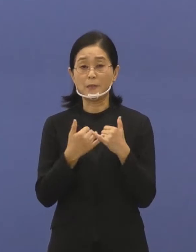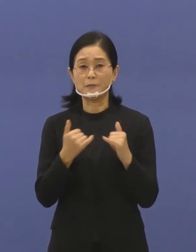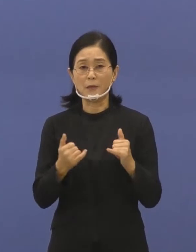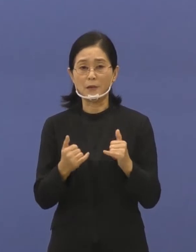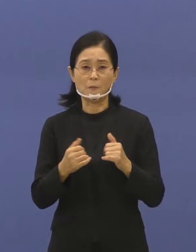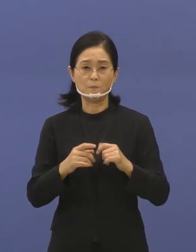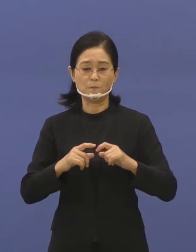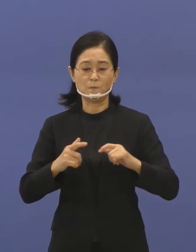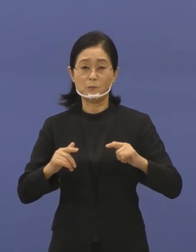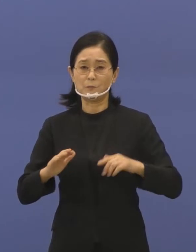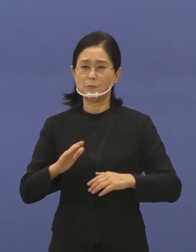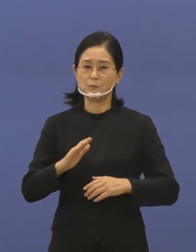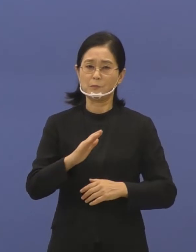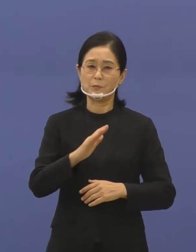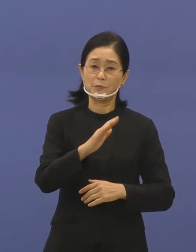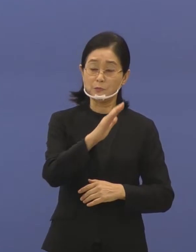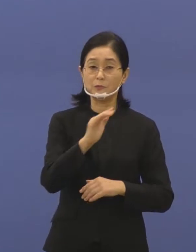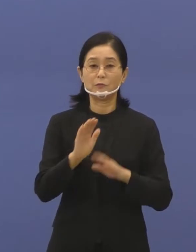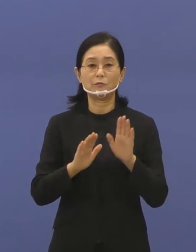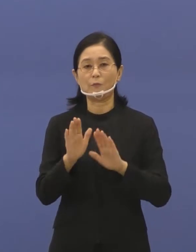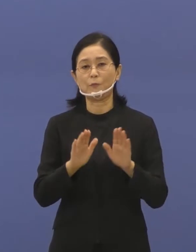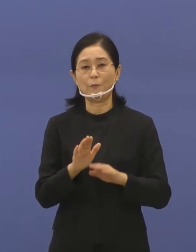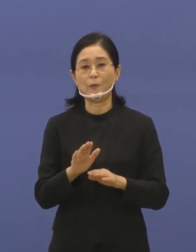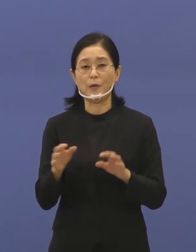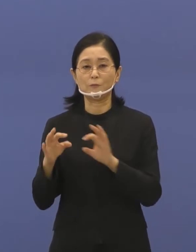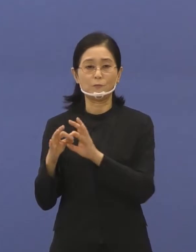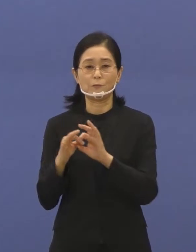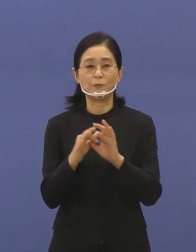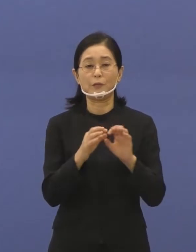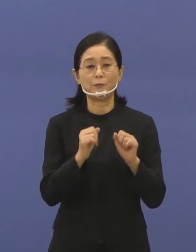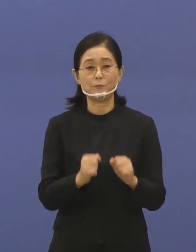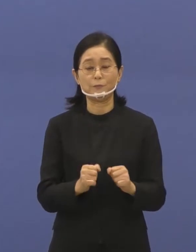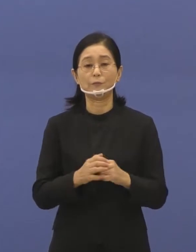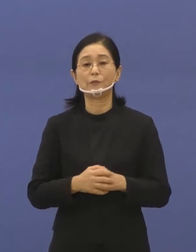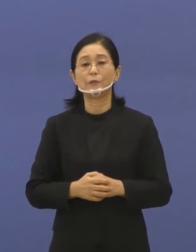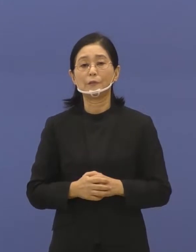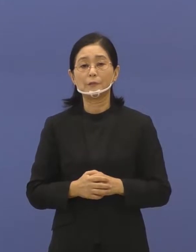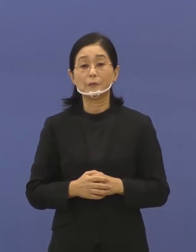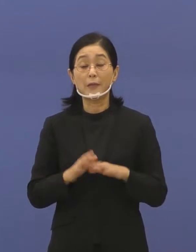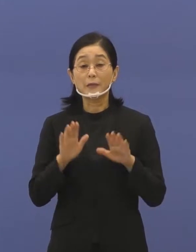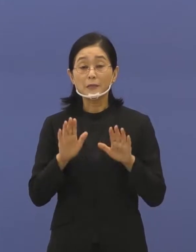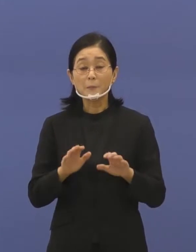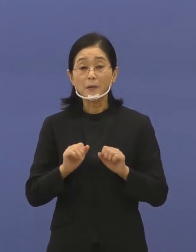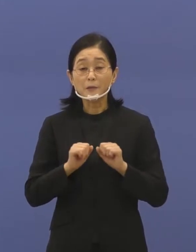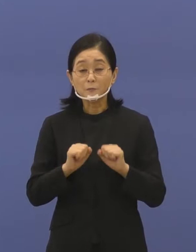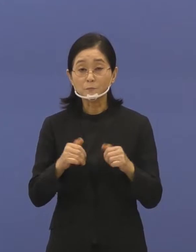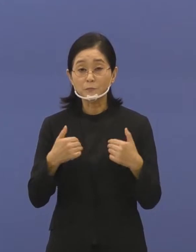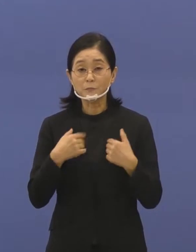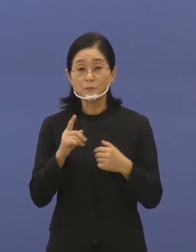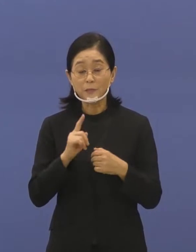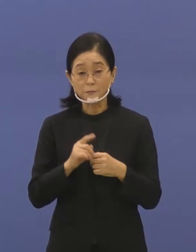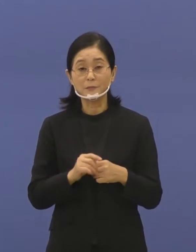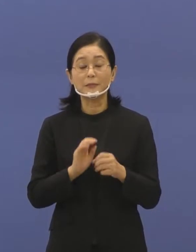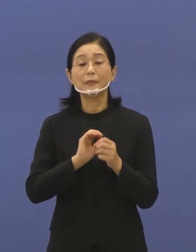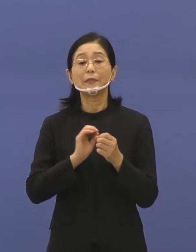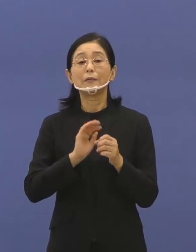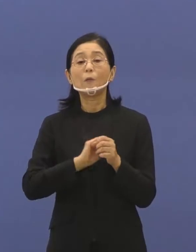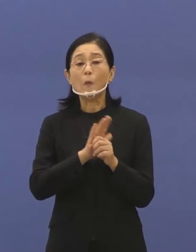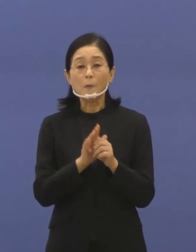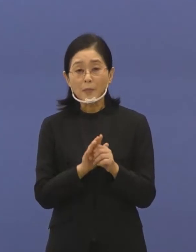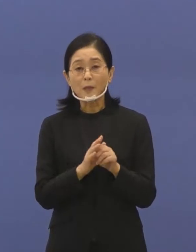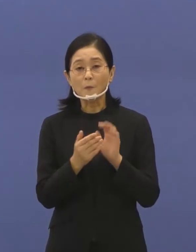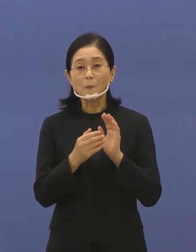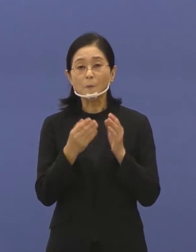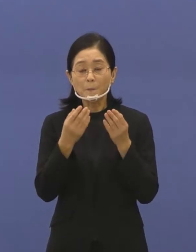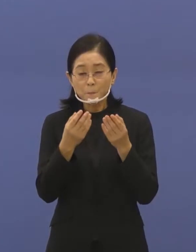記録しているというところで、まずはこの新型コロナウイルス対策にしっかり取り組んで